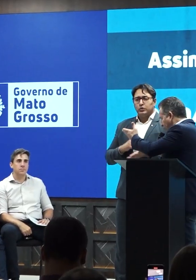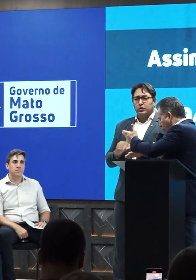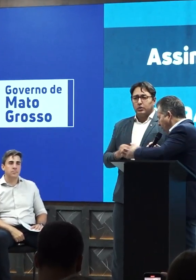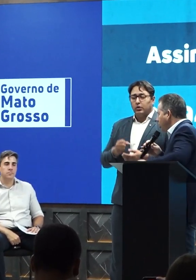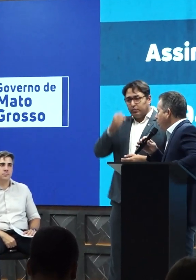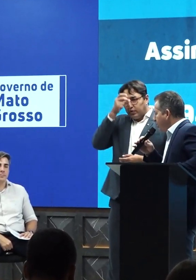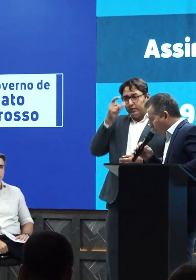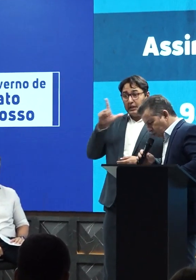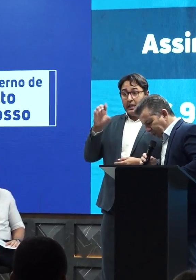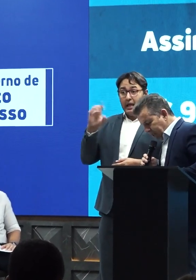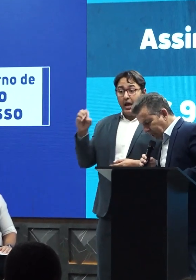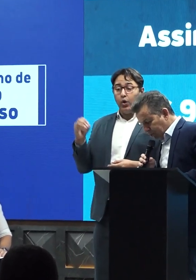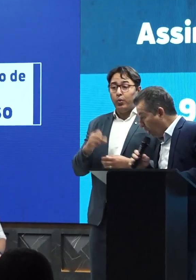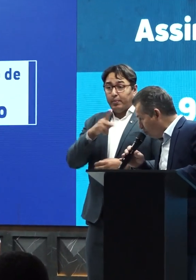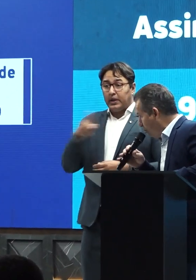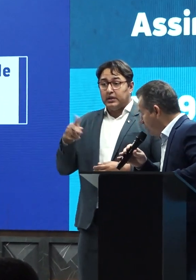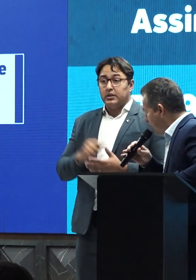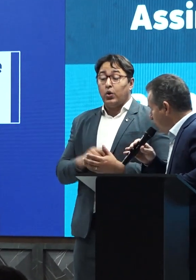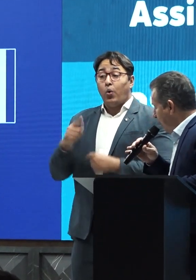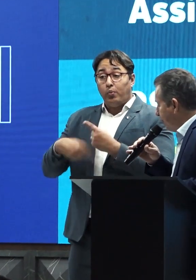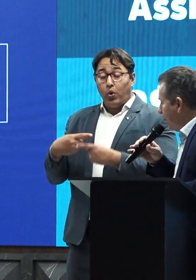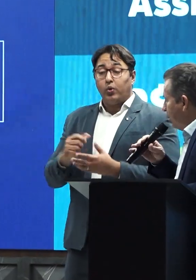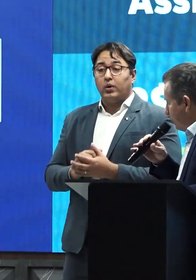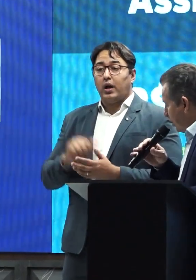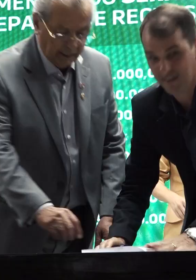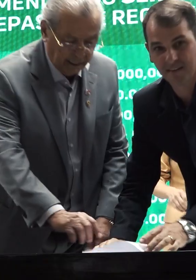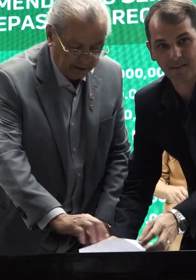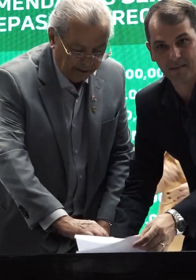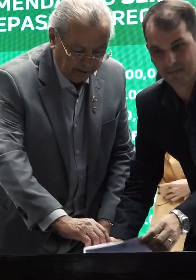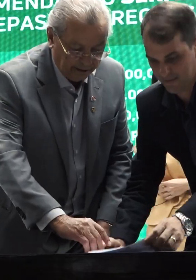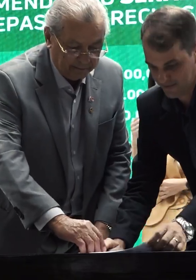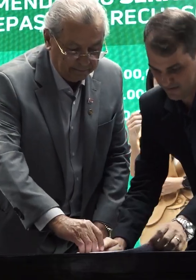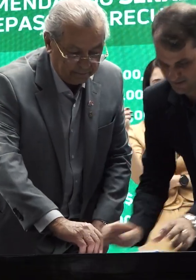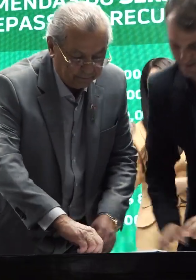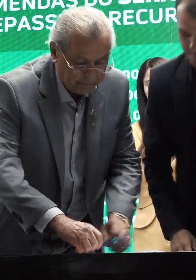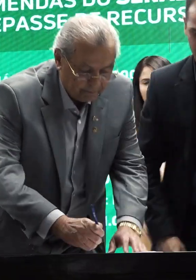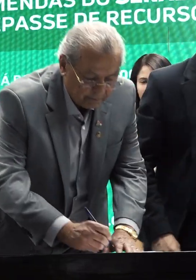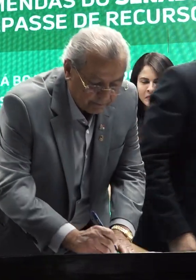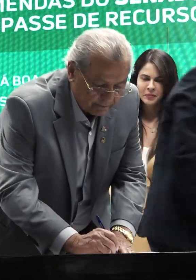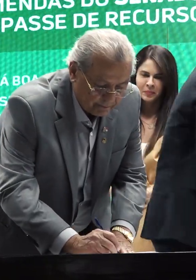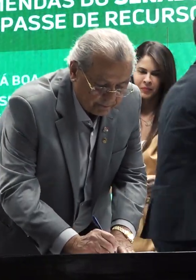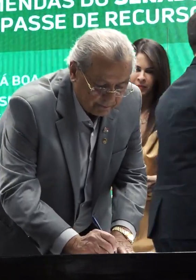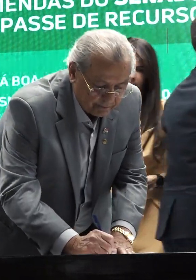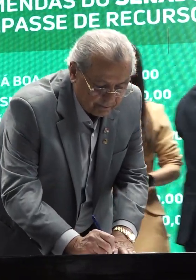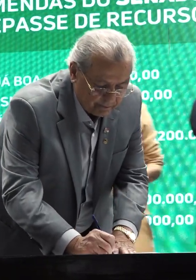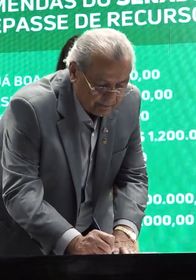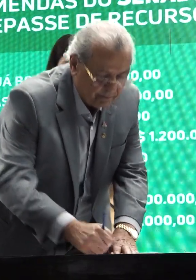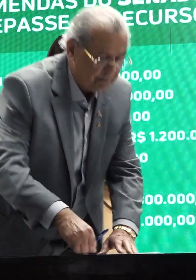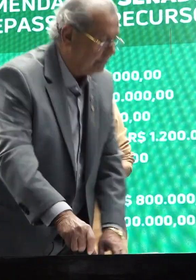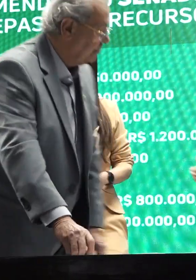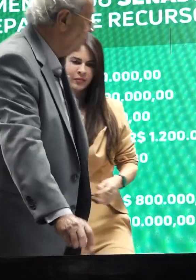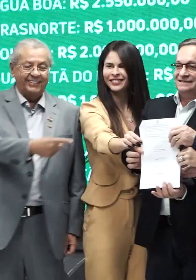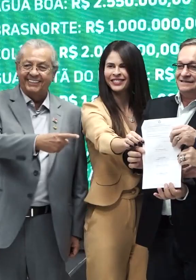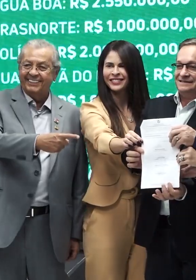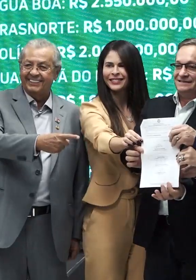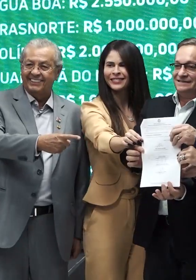na solenidade, Mauro Mendes e o senador Jaime Campos assinaram repasses de 18 milhões em emenda